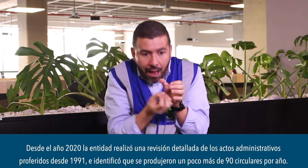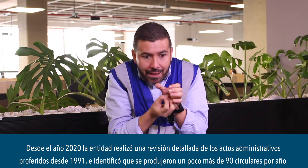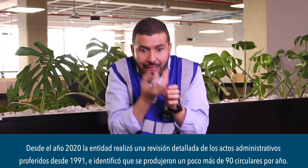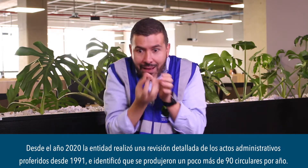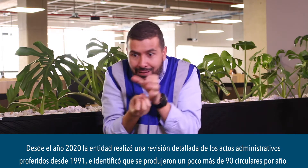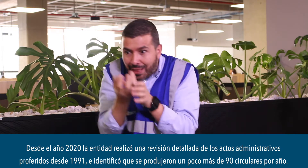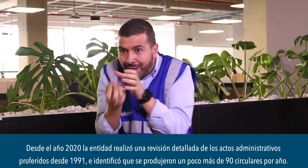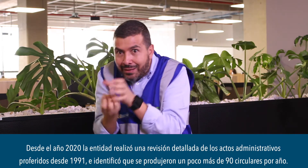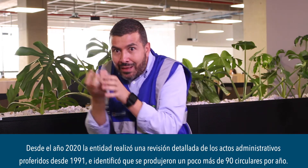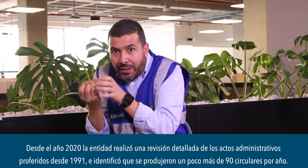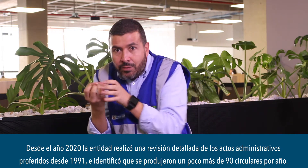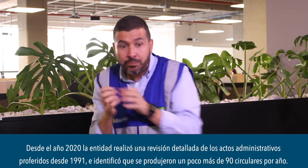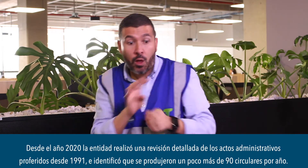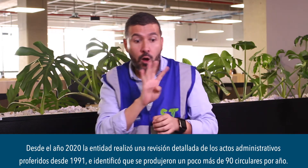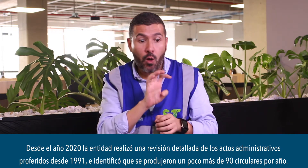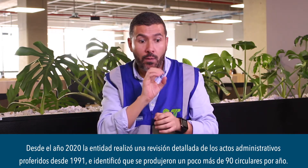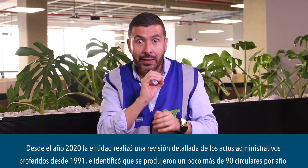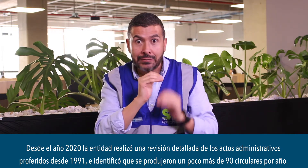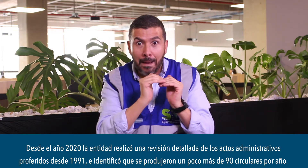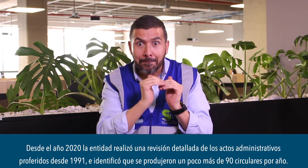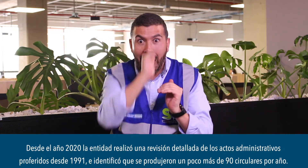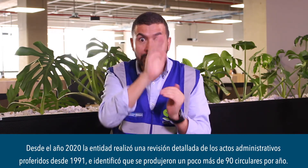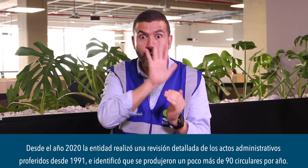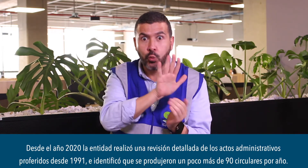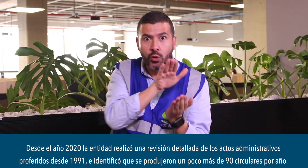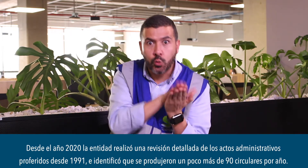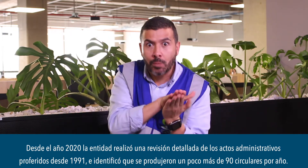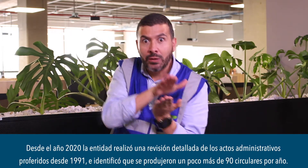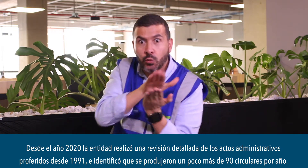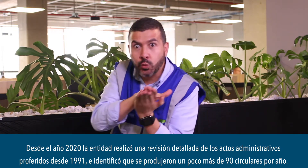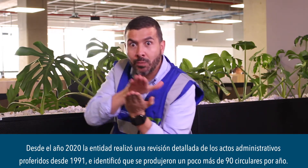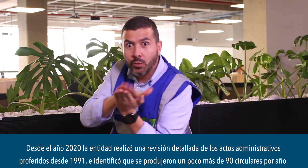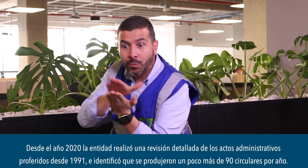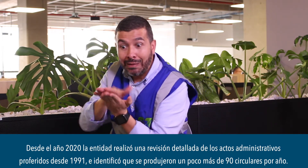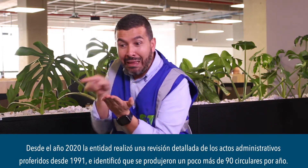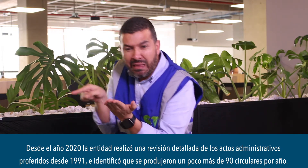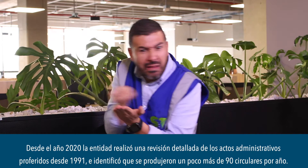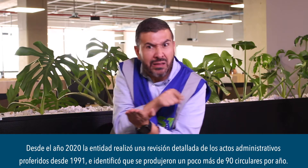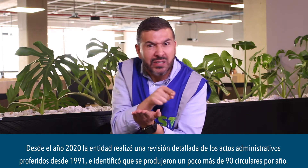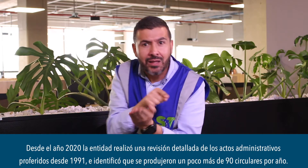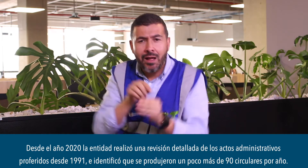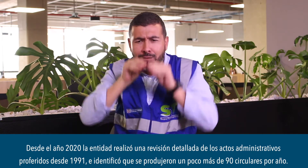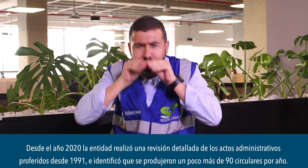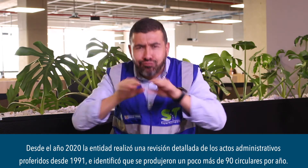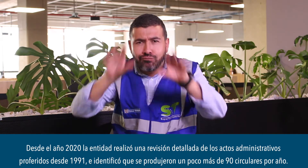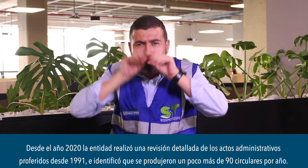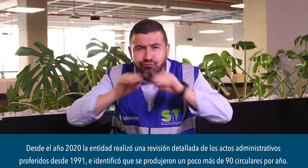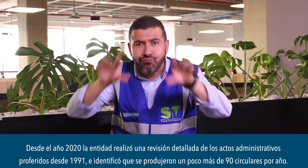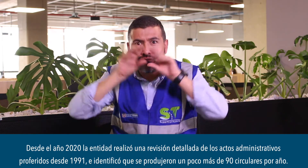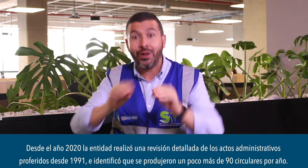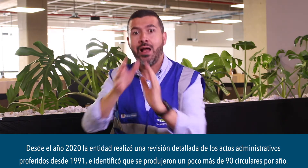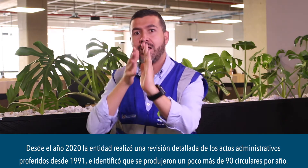E identificó que se produjeron un poco más de 90 circulares por año.